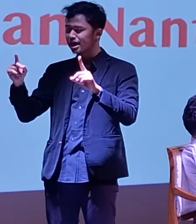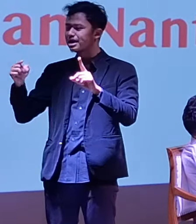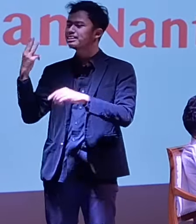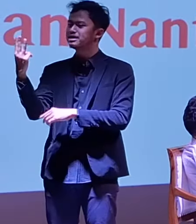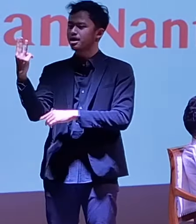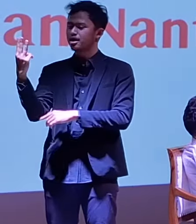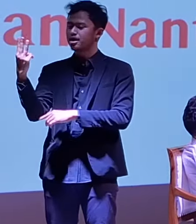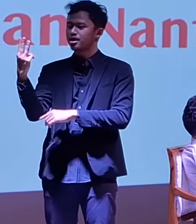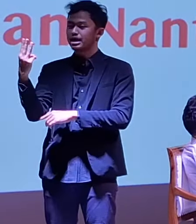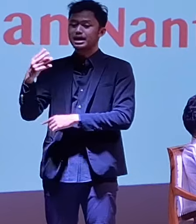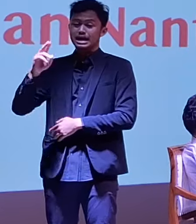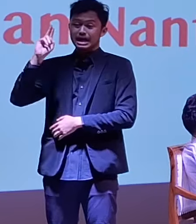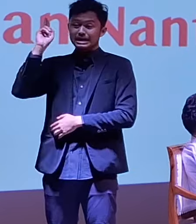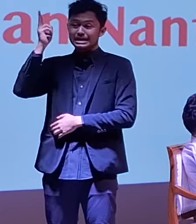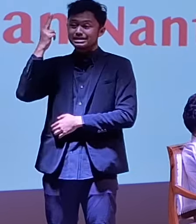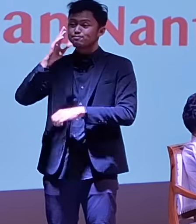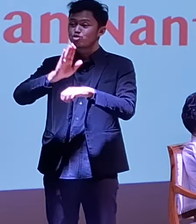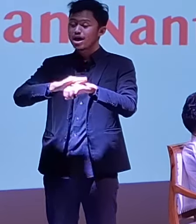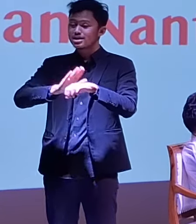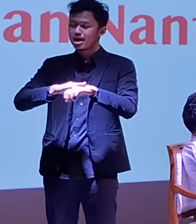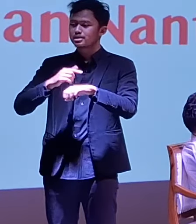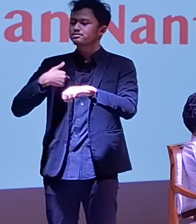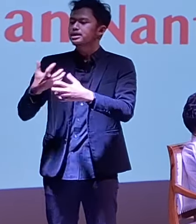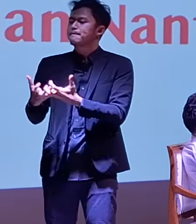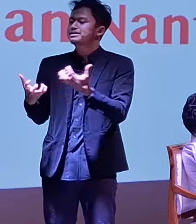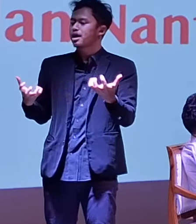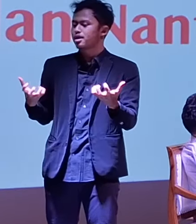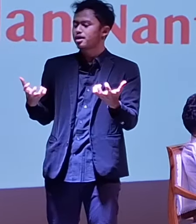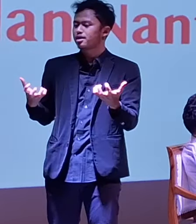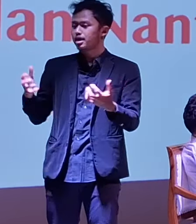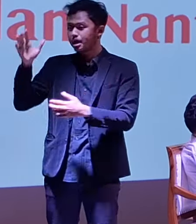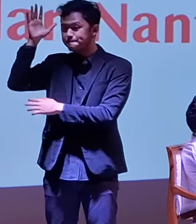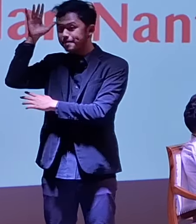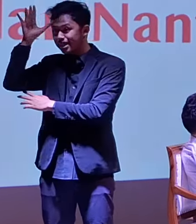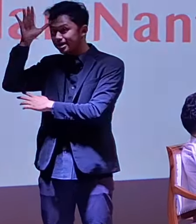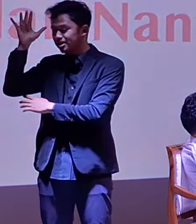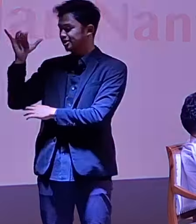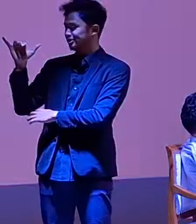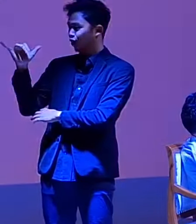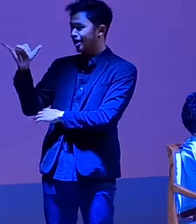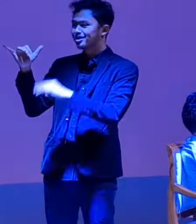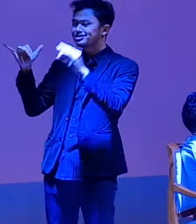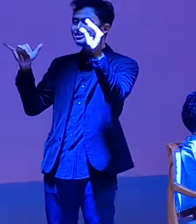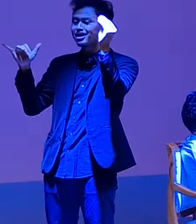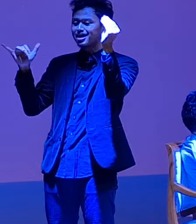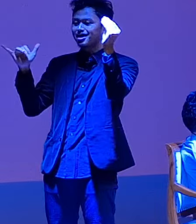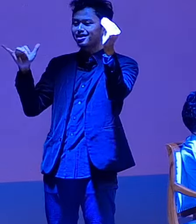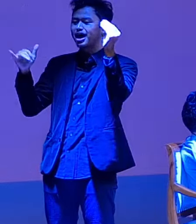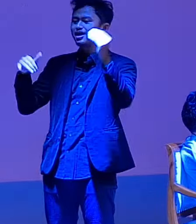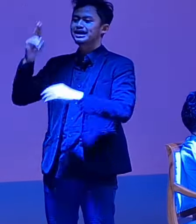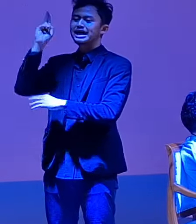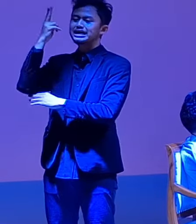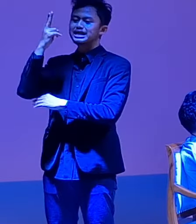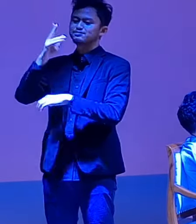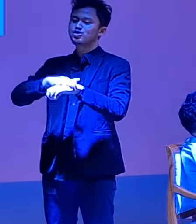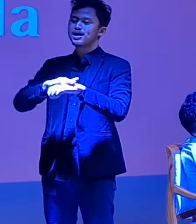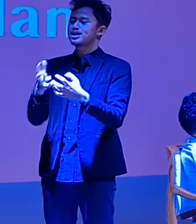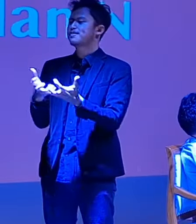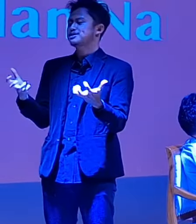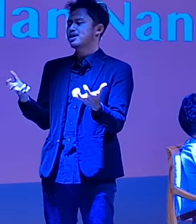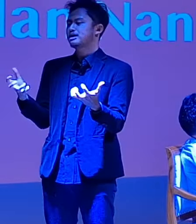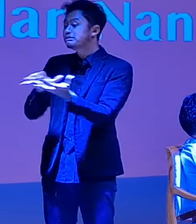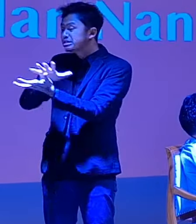memiliki dinas kebudayaan terpisah. Khusus Bali, Jogja, dan Jakarta. Mungkin kalau ada lagi saya koreksi, tapi pada waktu